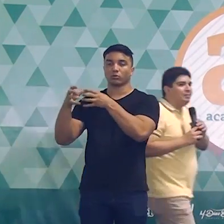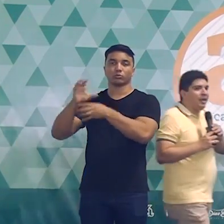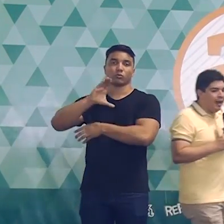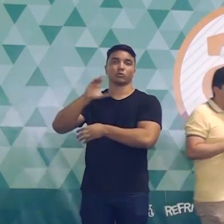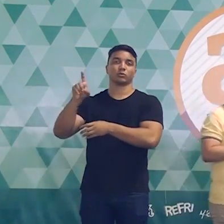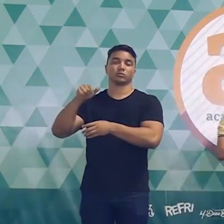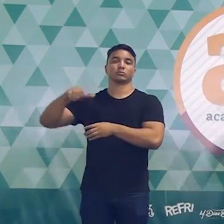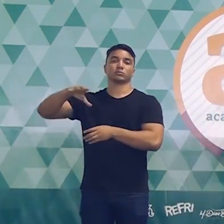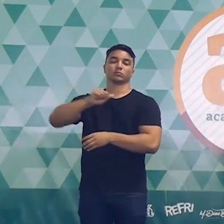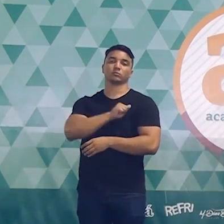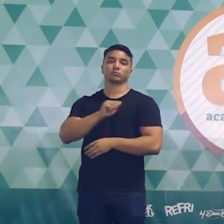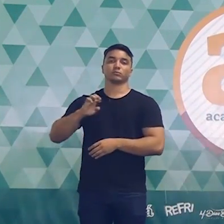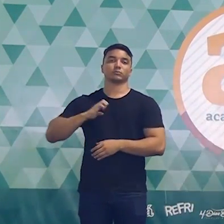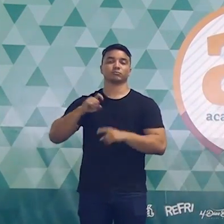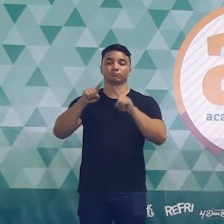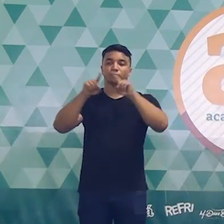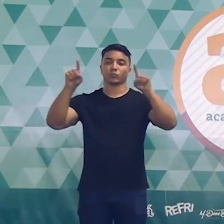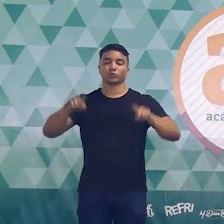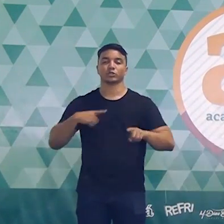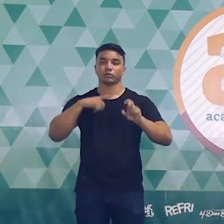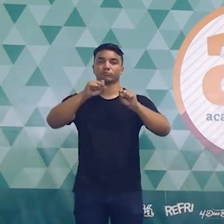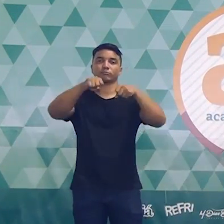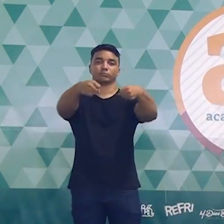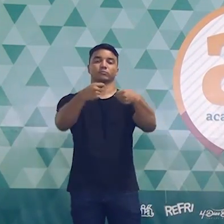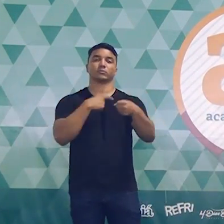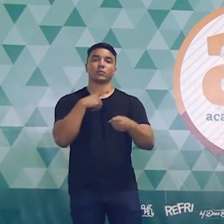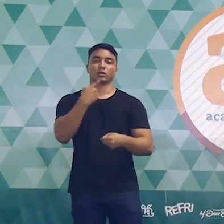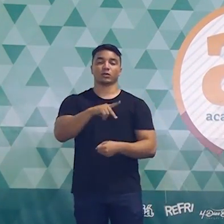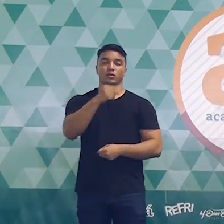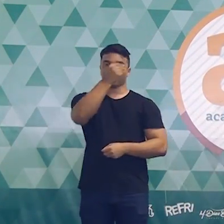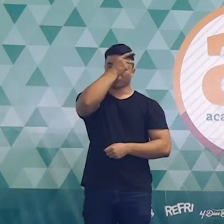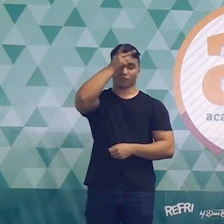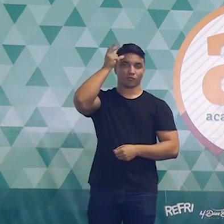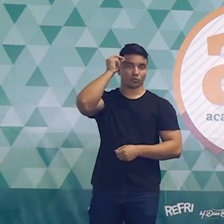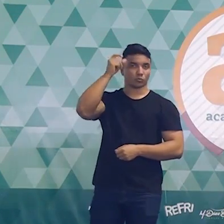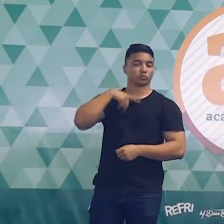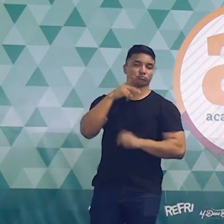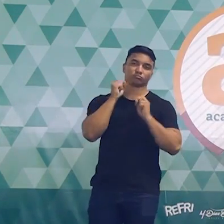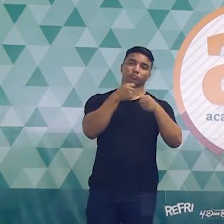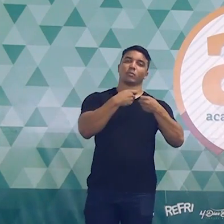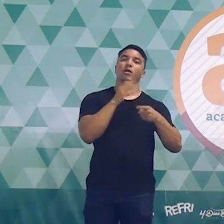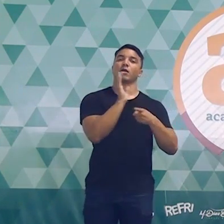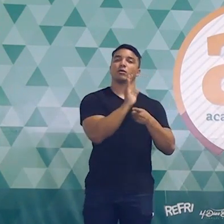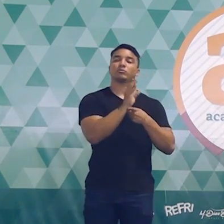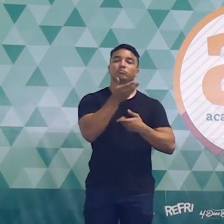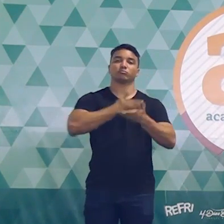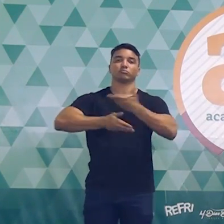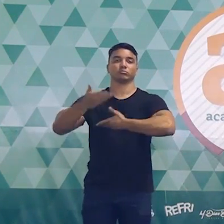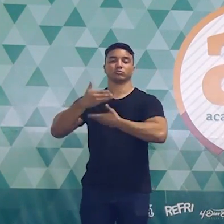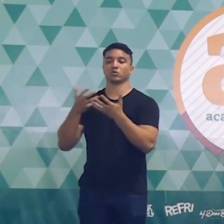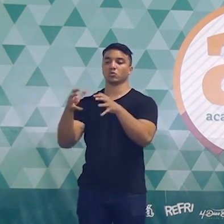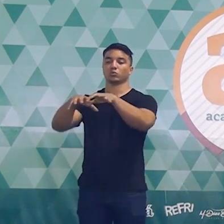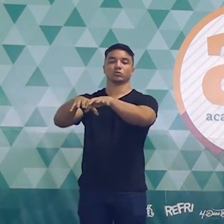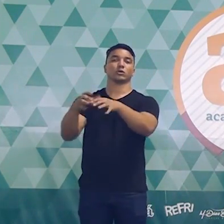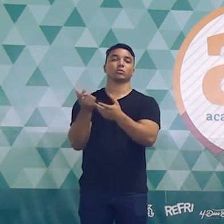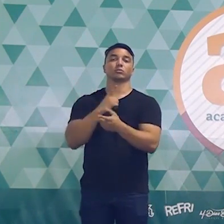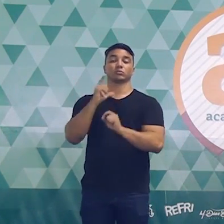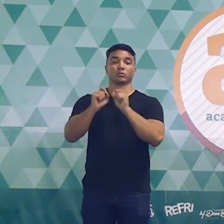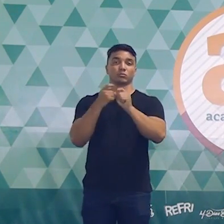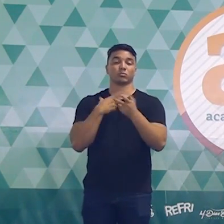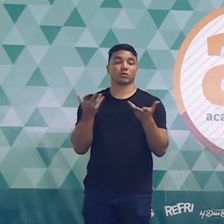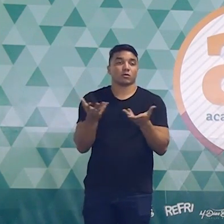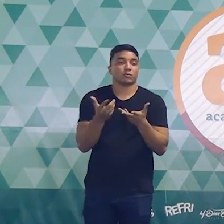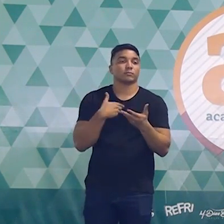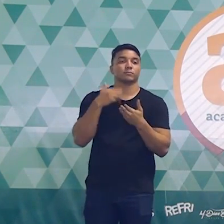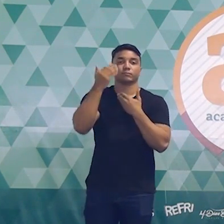do Academia Enem, esse projeto vitorioso da Prefeitura de Fortaleza, que possibilita inclusão a tantos de vocês. Fica aqui o